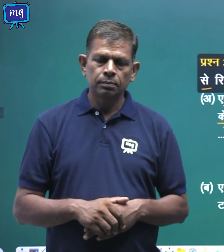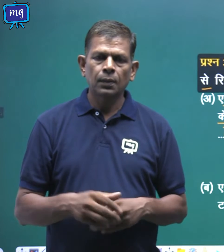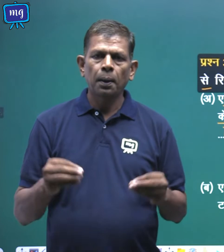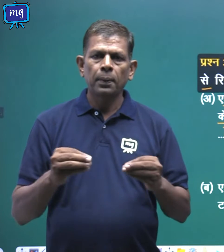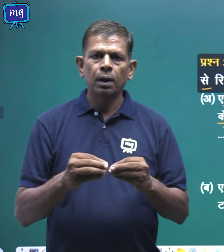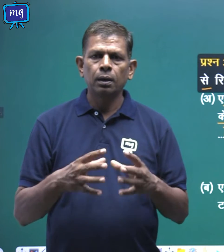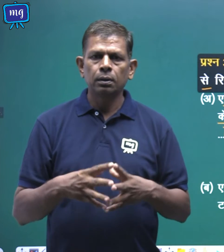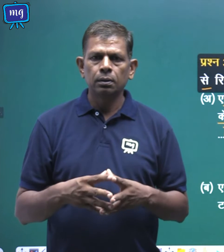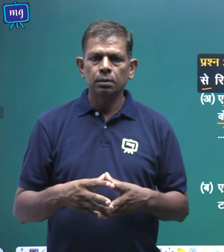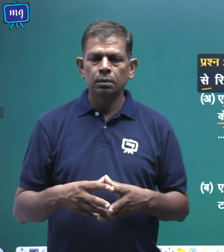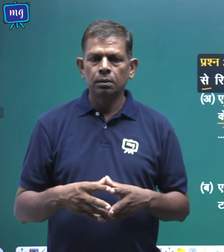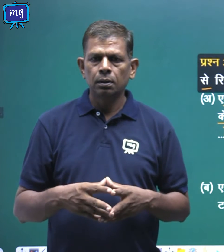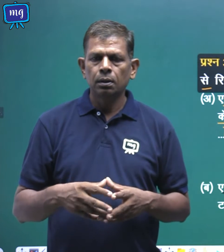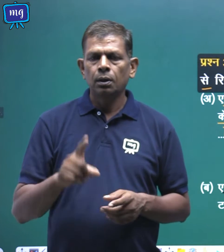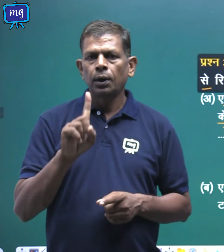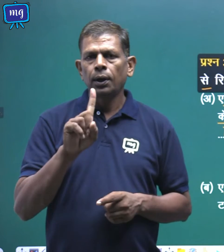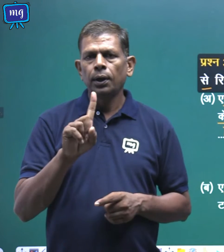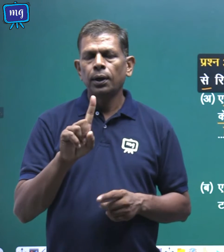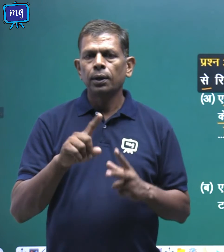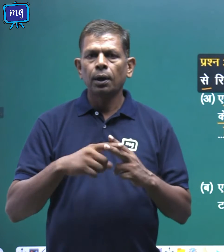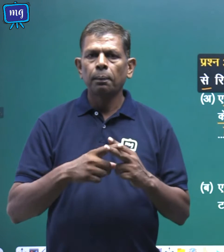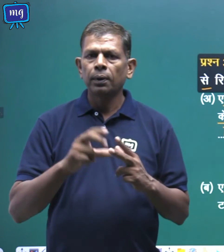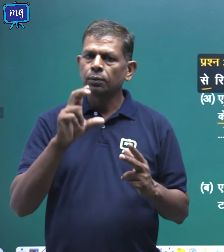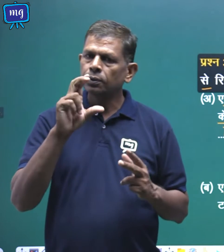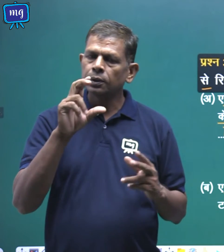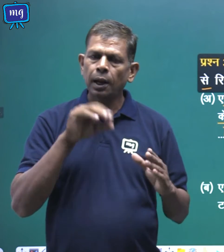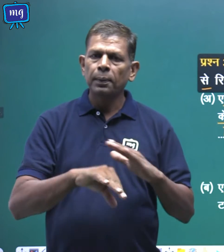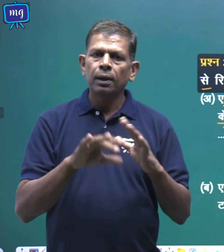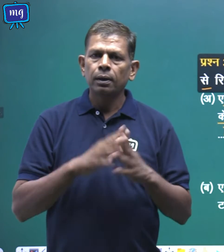ब, एक विद्युत सेल में